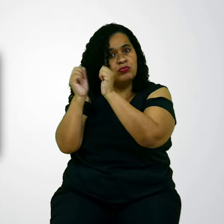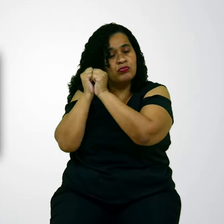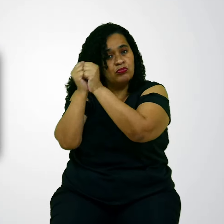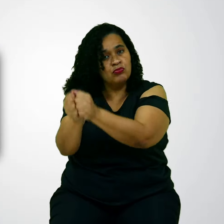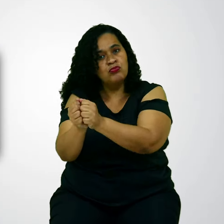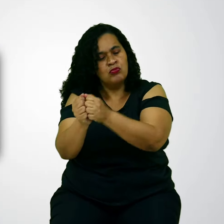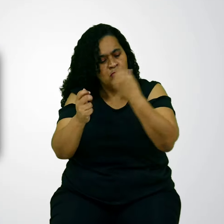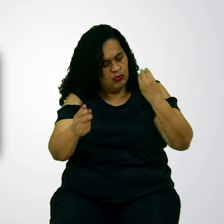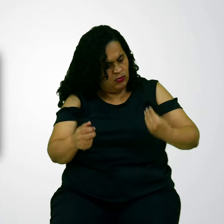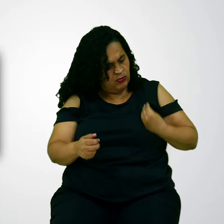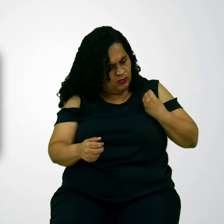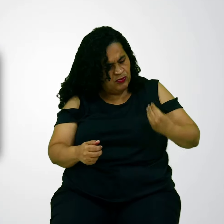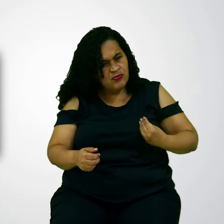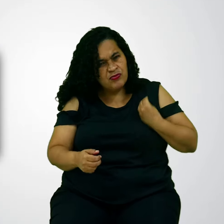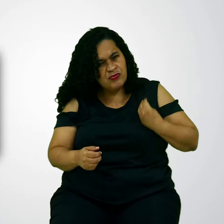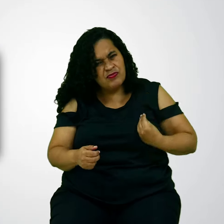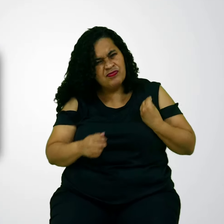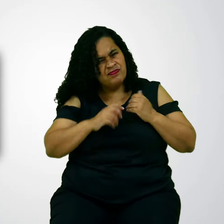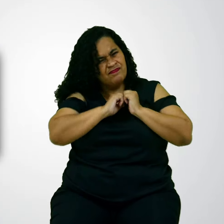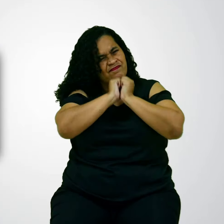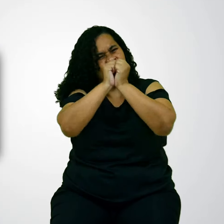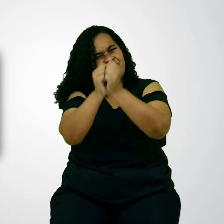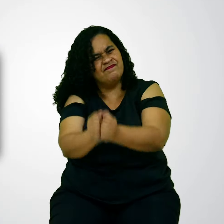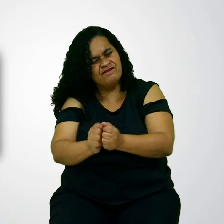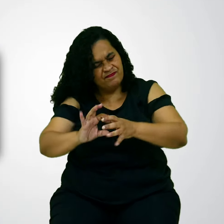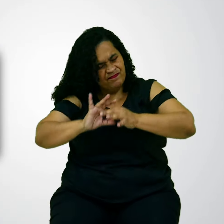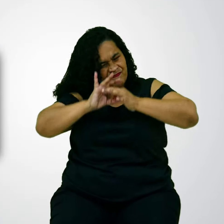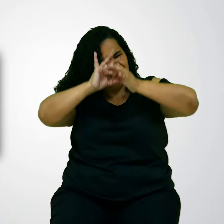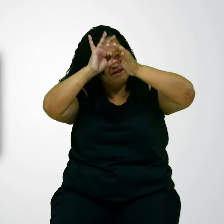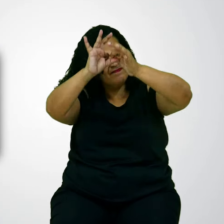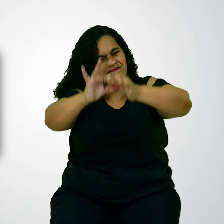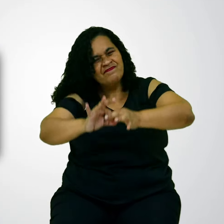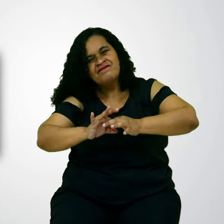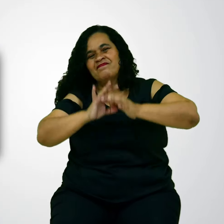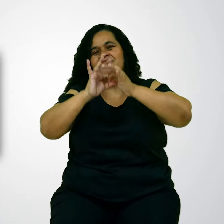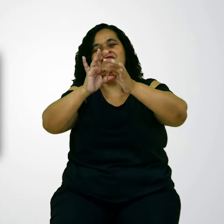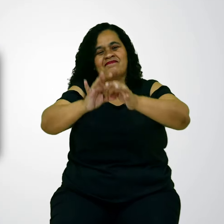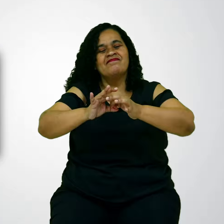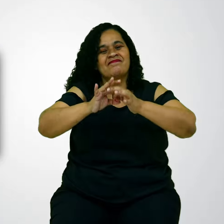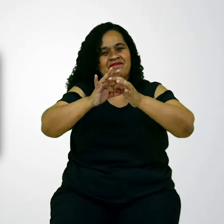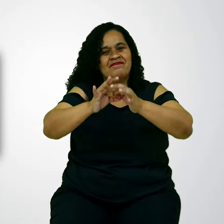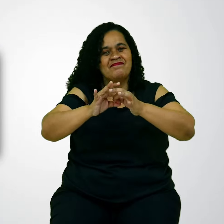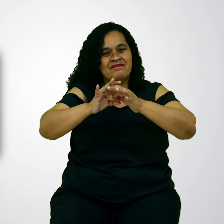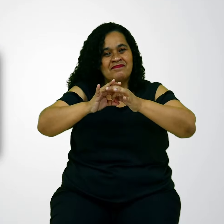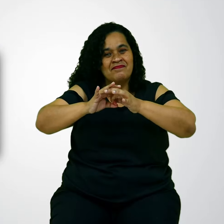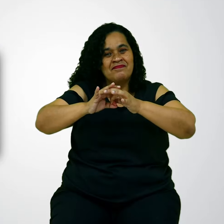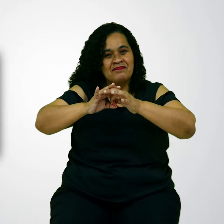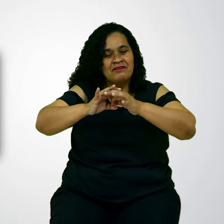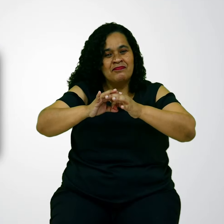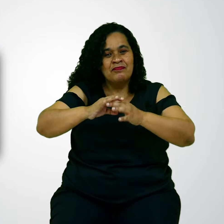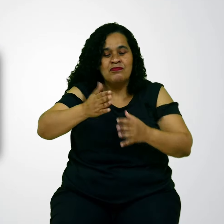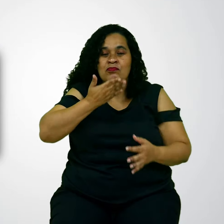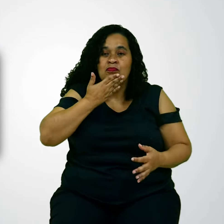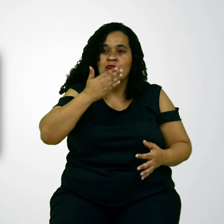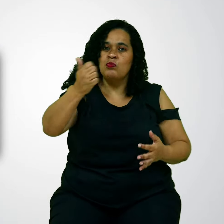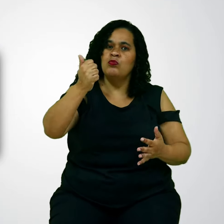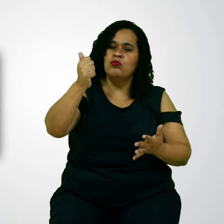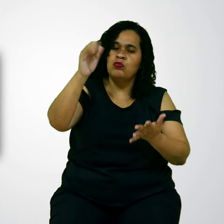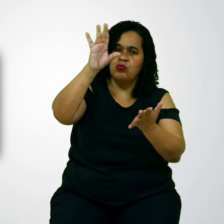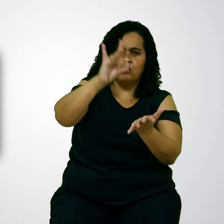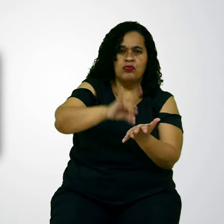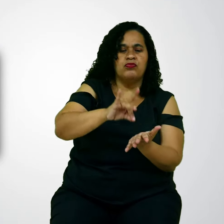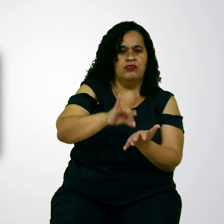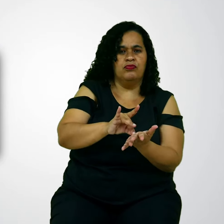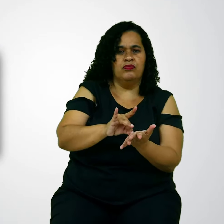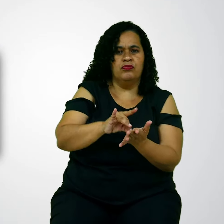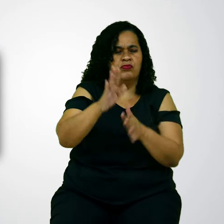viver a comunhão de uma forma mais próxima, mais real, porque a gente entra no ativismo, né? Temos que fazer,